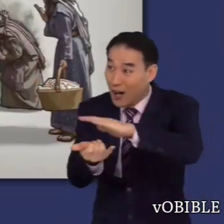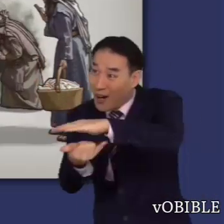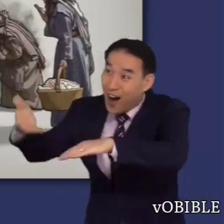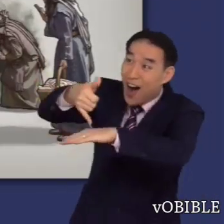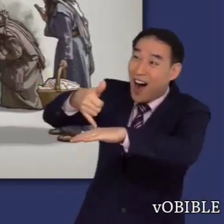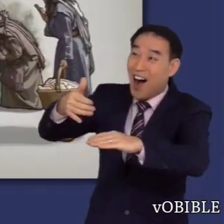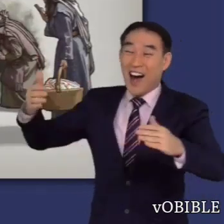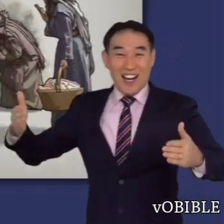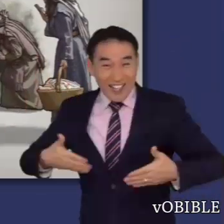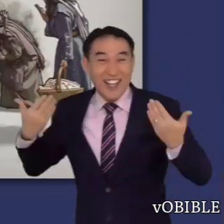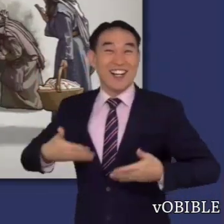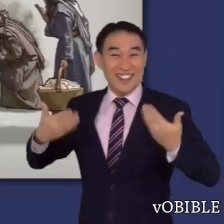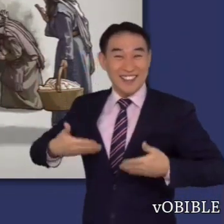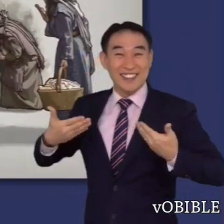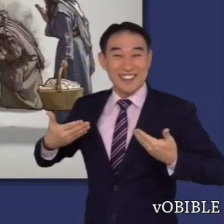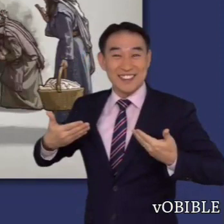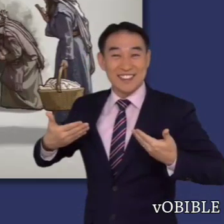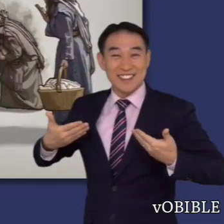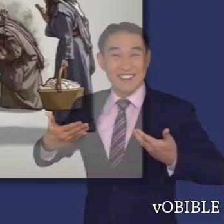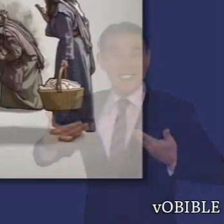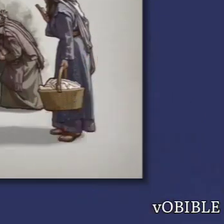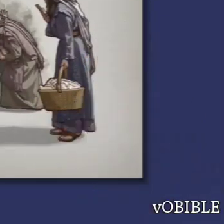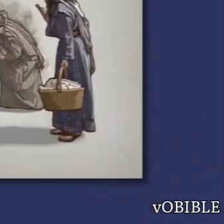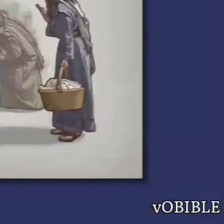活的是三个忠心的妇女。